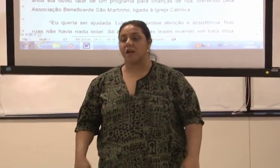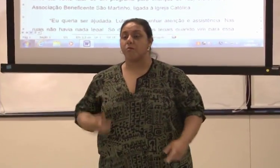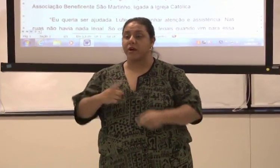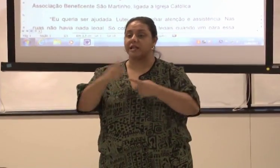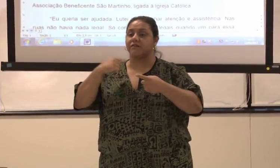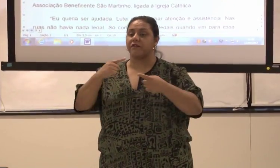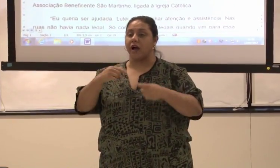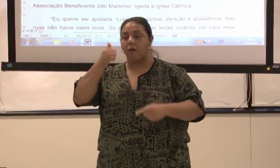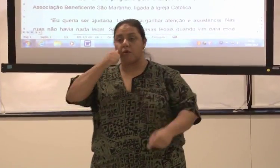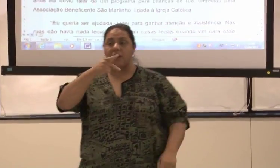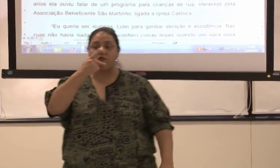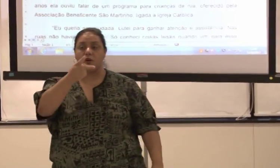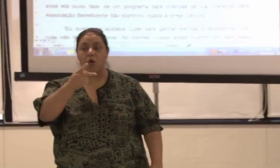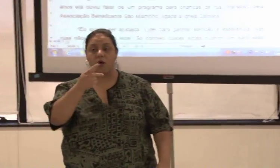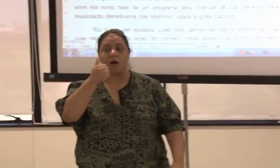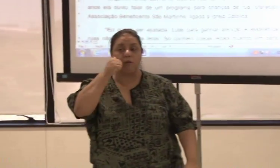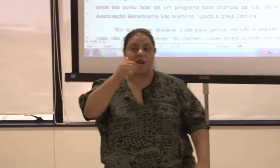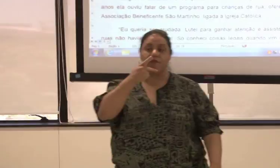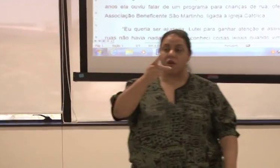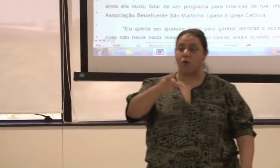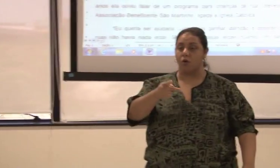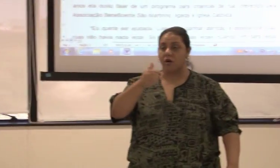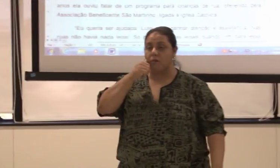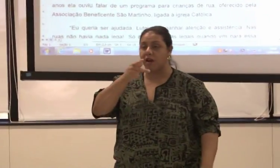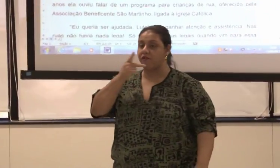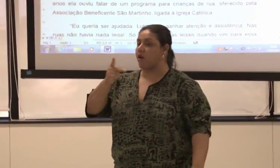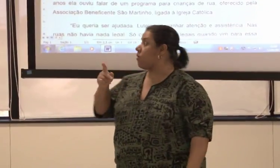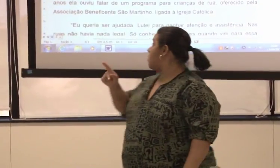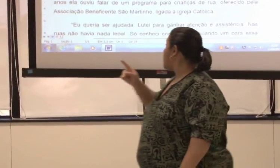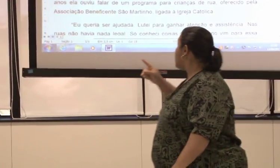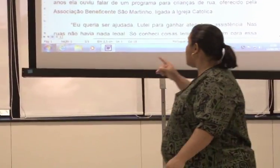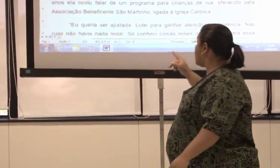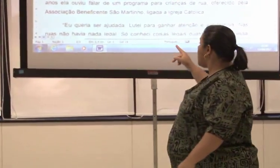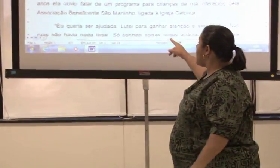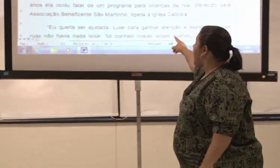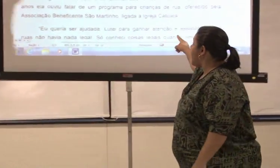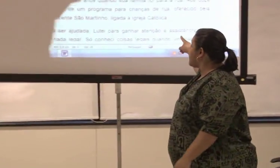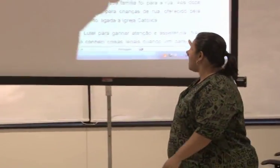Porque aí você vai ficar, a mulher falou, a mulher falou, a mulher falou. Aqui, ó.